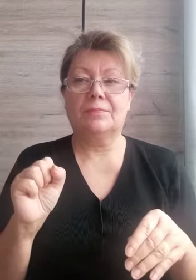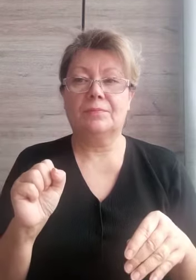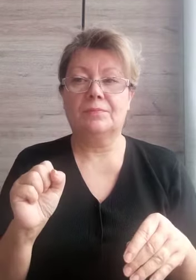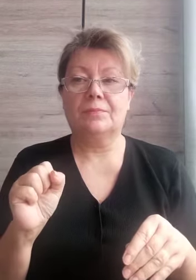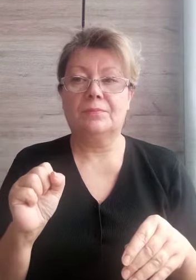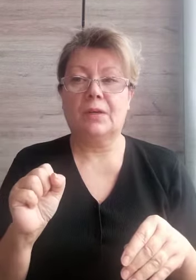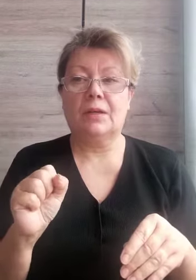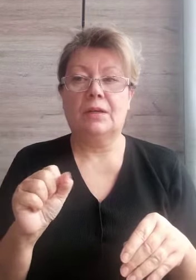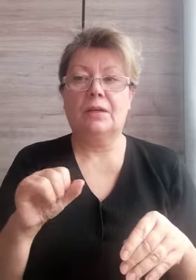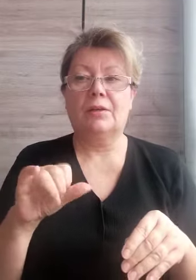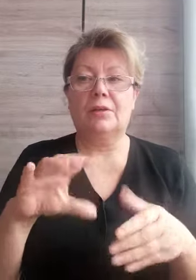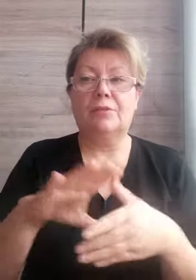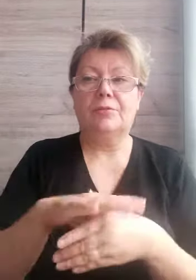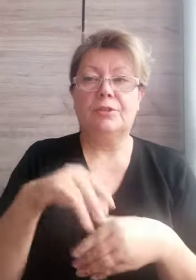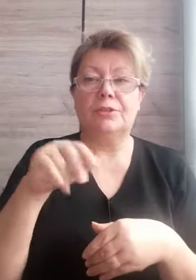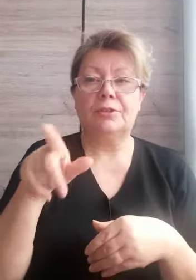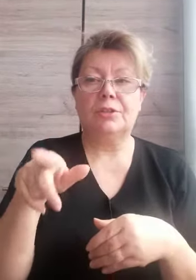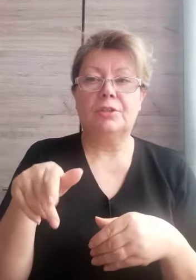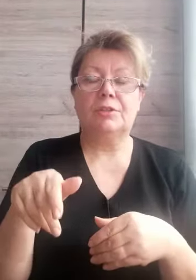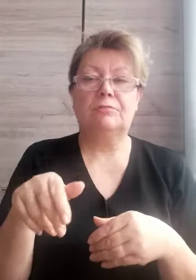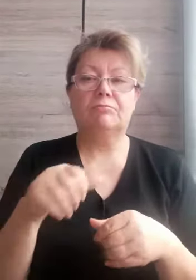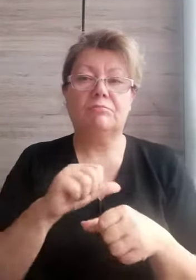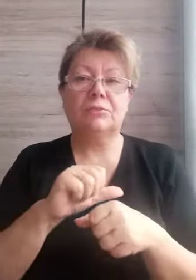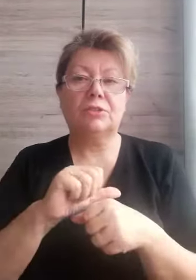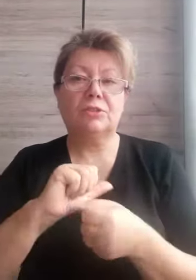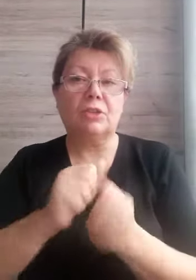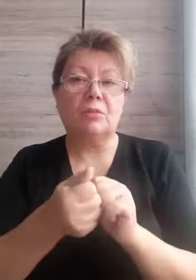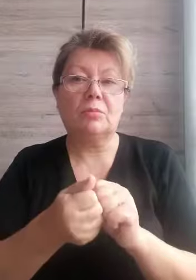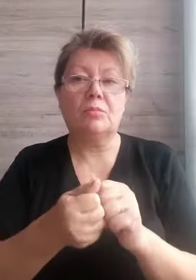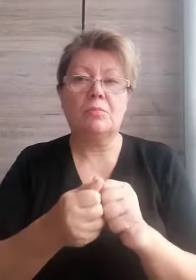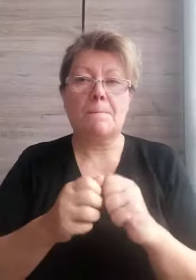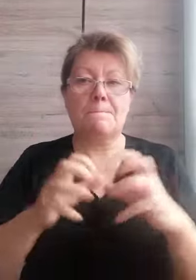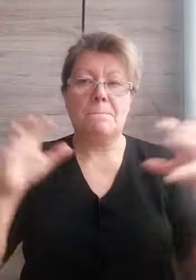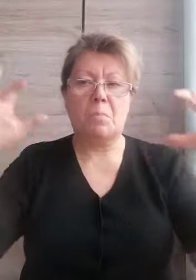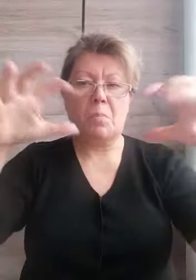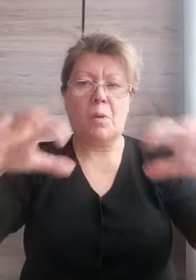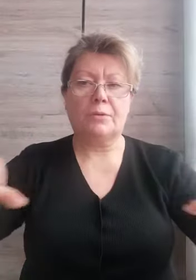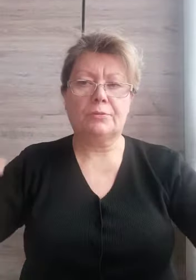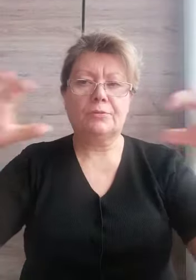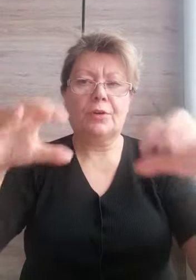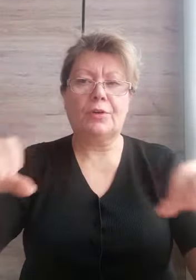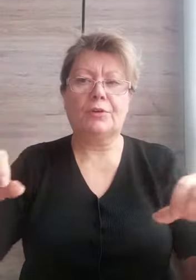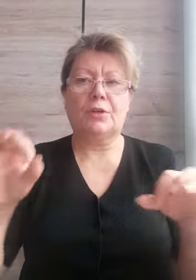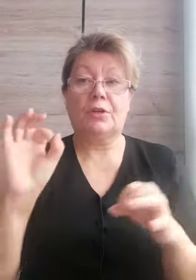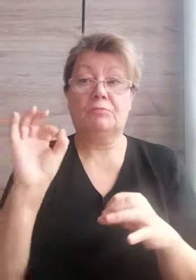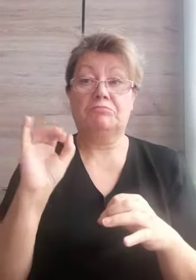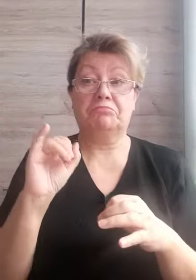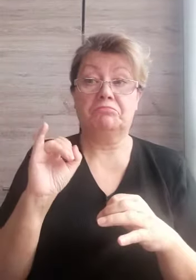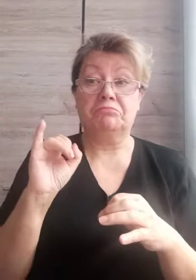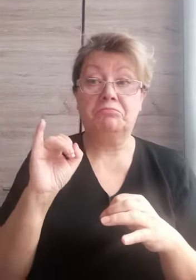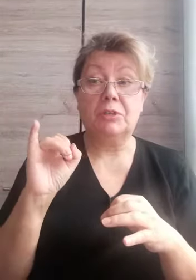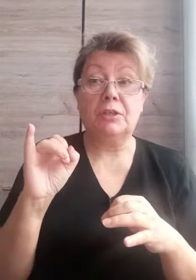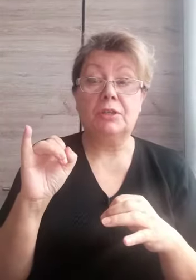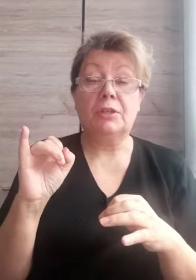I w nich są podpori i